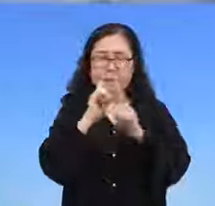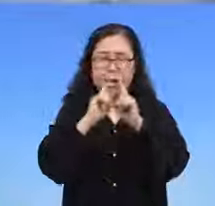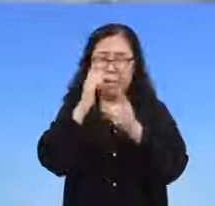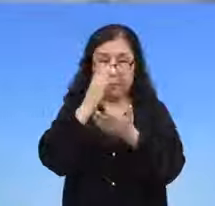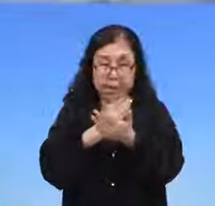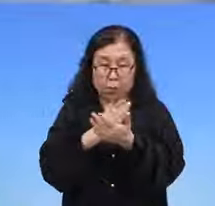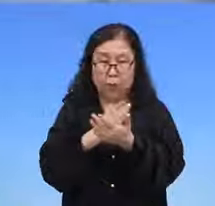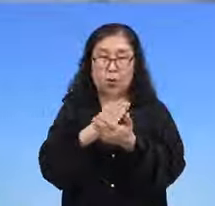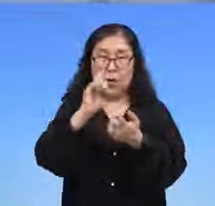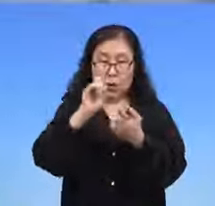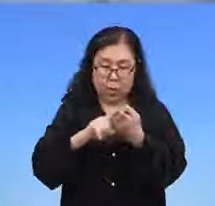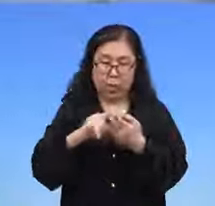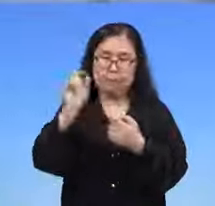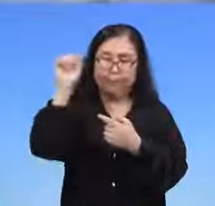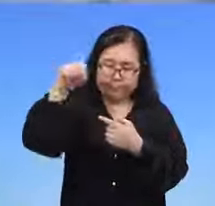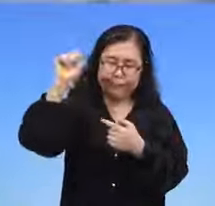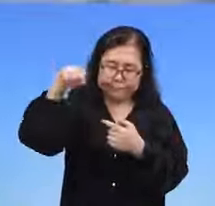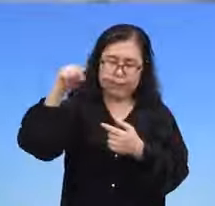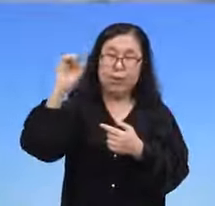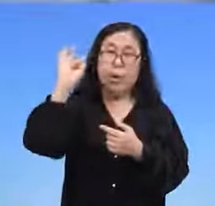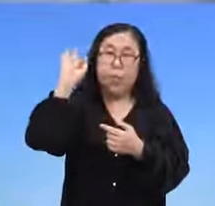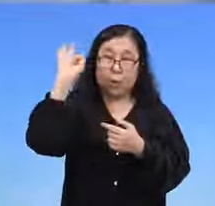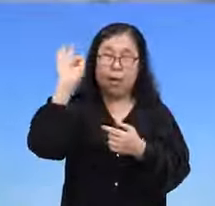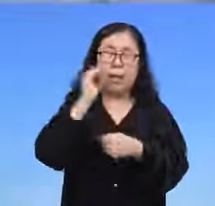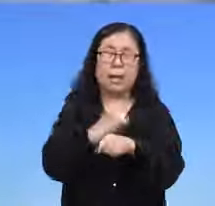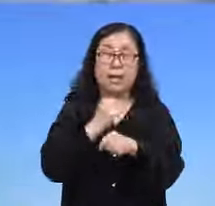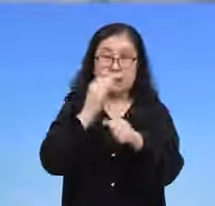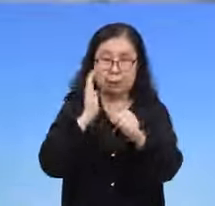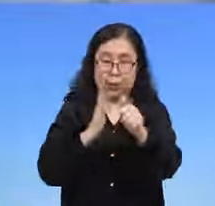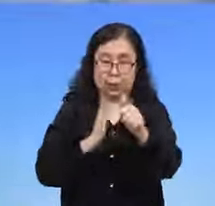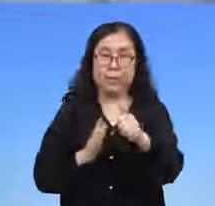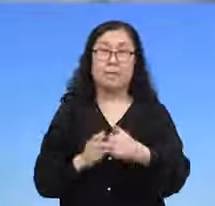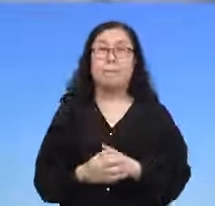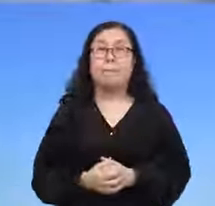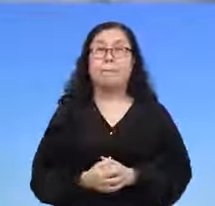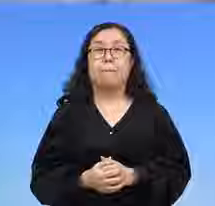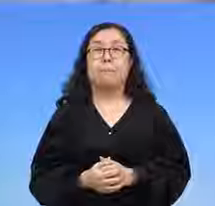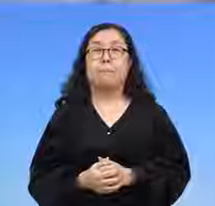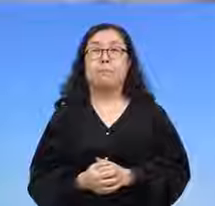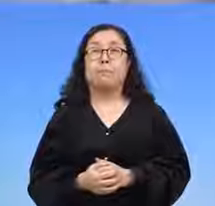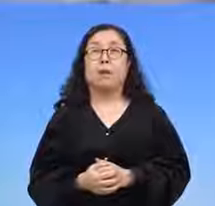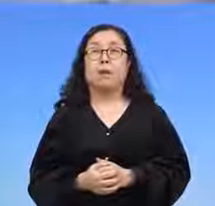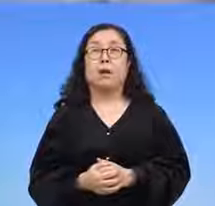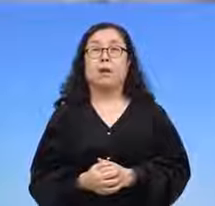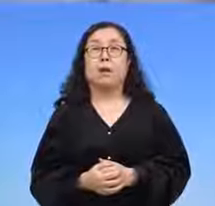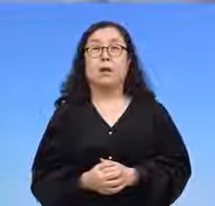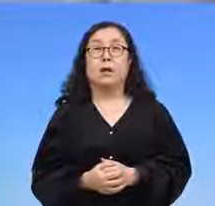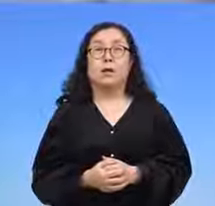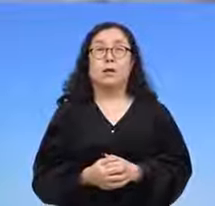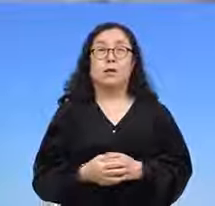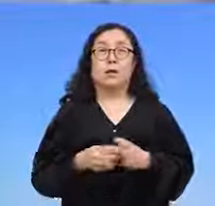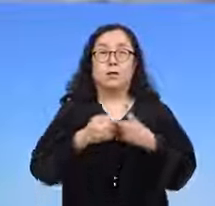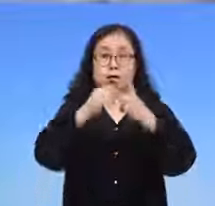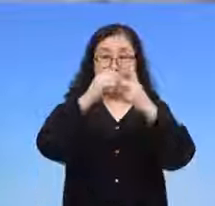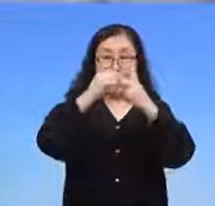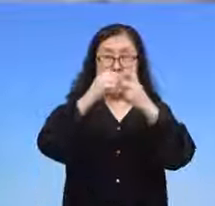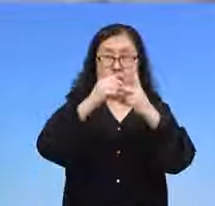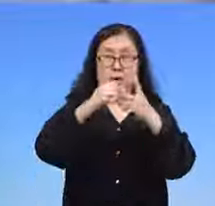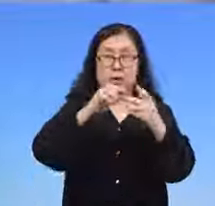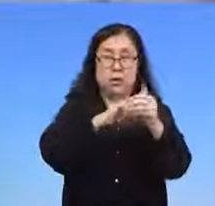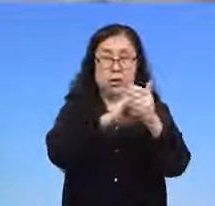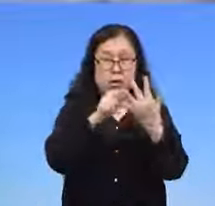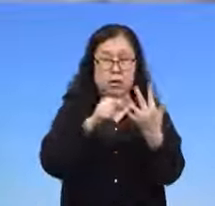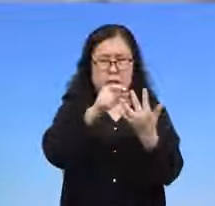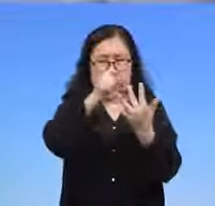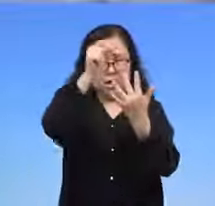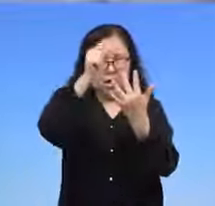수용하는 거예요. 복잡하게 생각할 거 없습니다. 그냥 수용하는 거예요. 그런가 하면은 선택적인 감사를 택하는